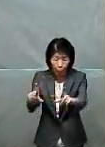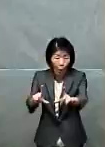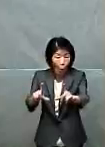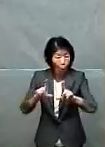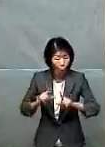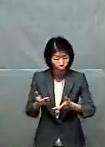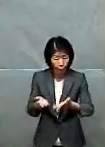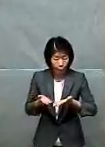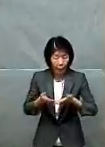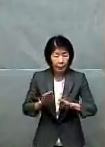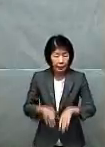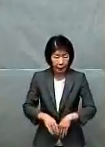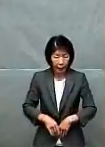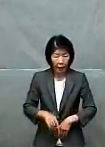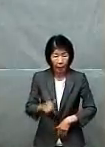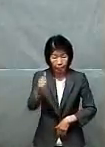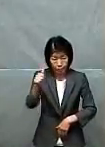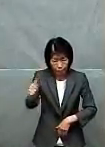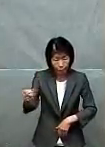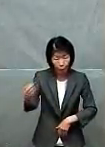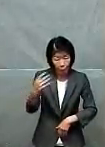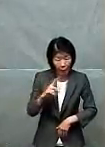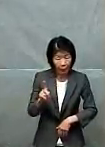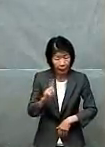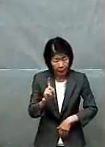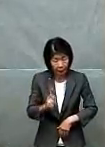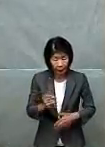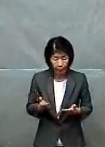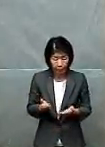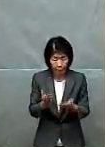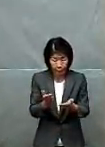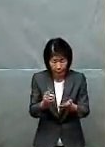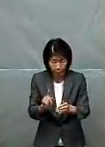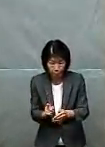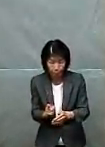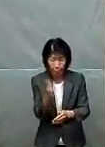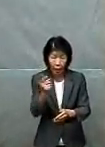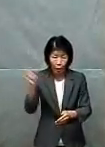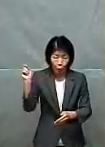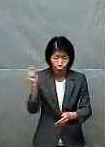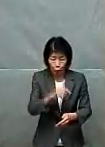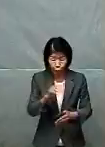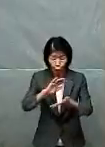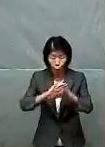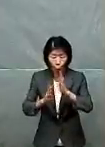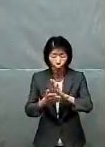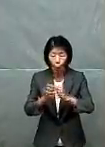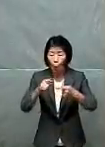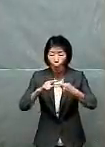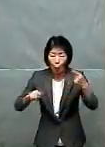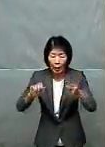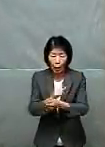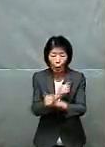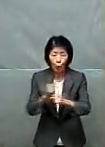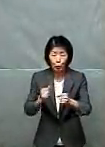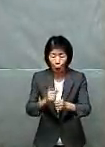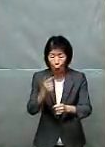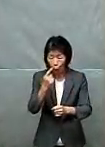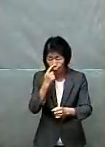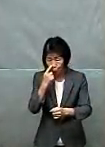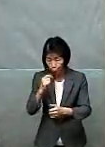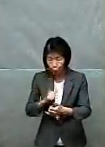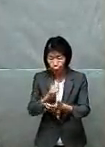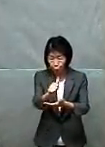。森野医師は地震発生直後から厚生労働省の要請により2度にわた